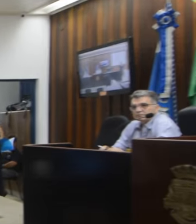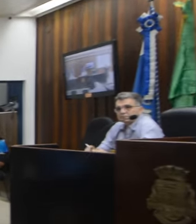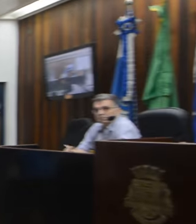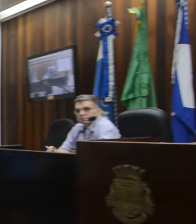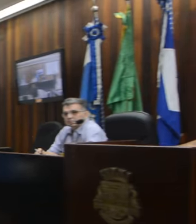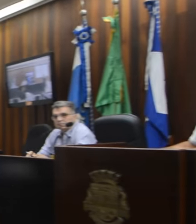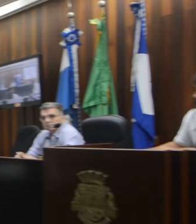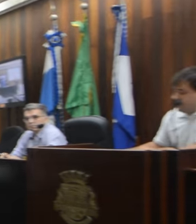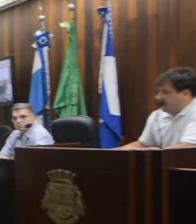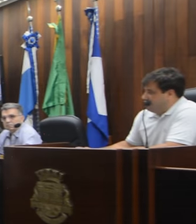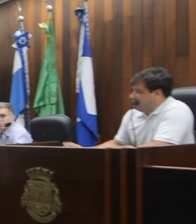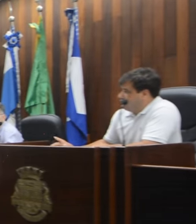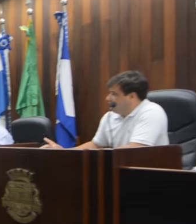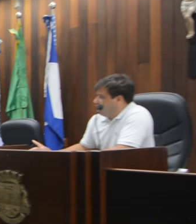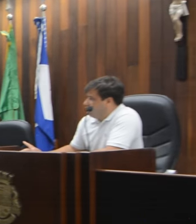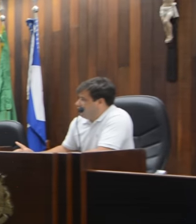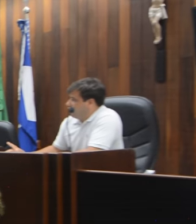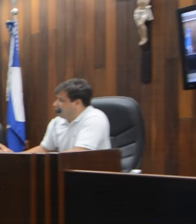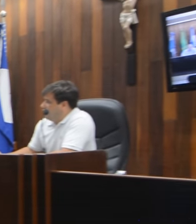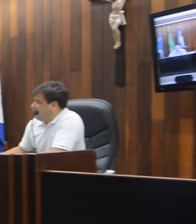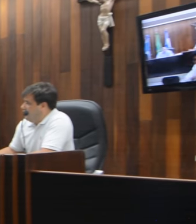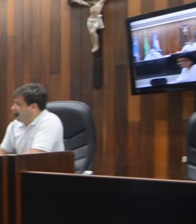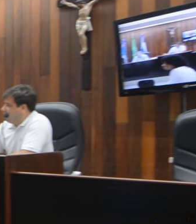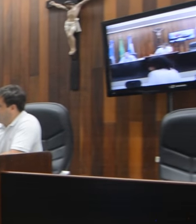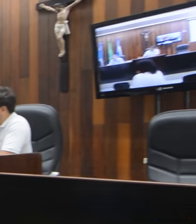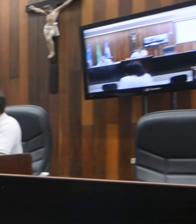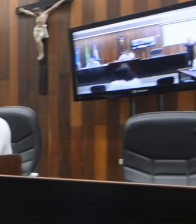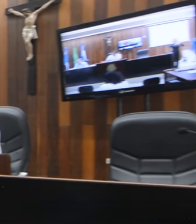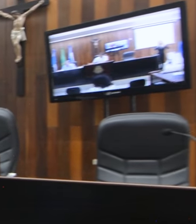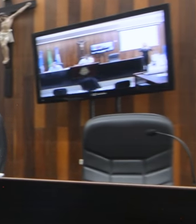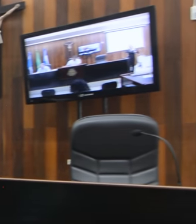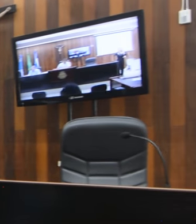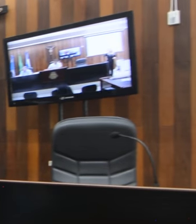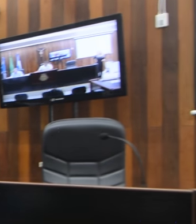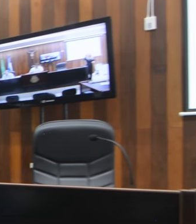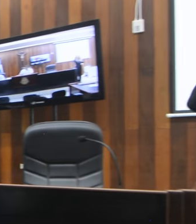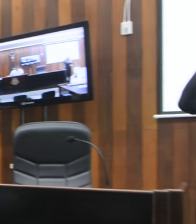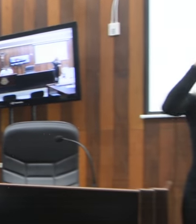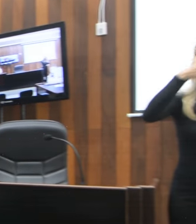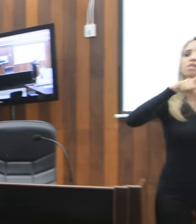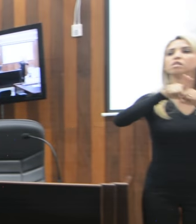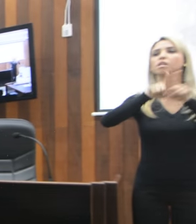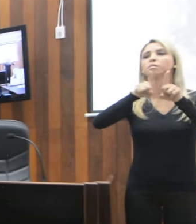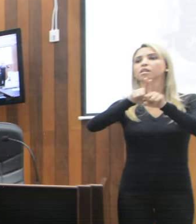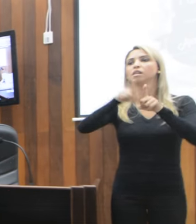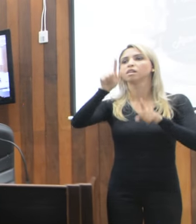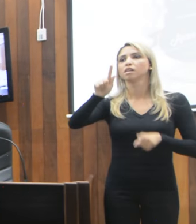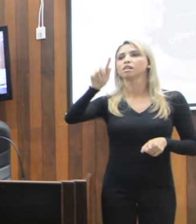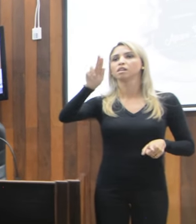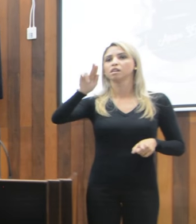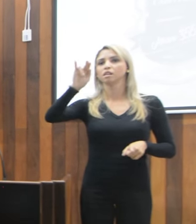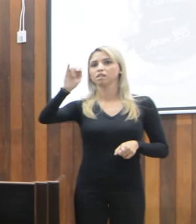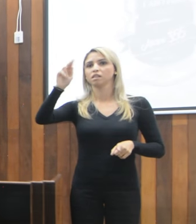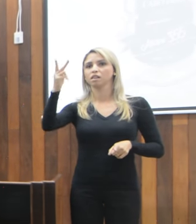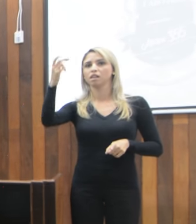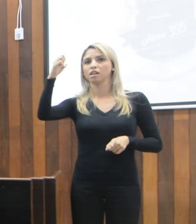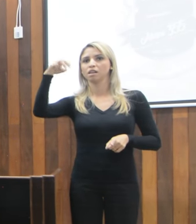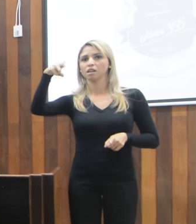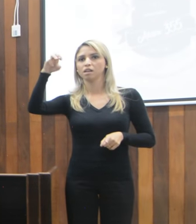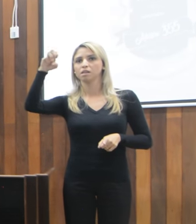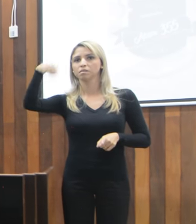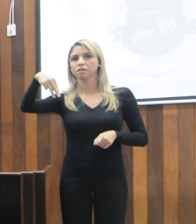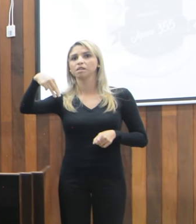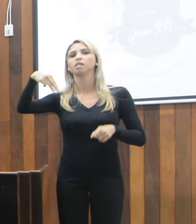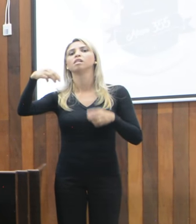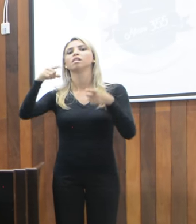ao vereador Luiz Geraldo, ao vereador Guilherme, que aqui se encontra. E quero pedir para os dois nossos